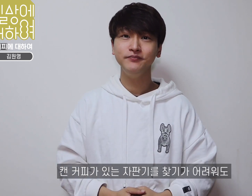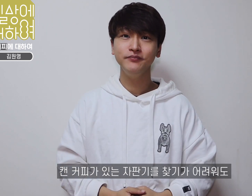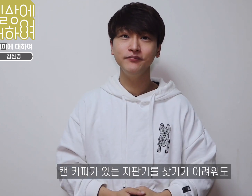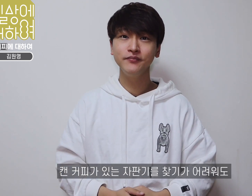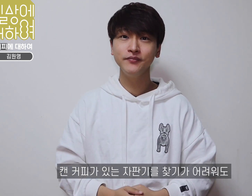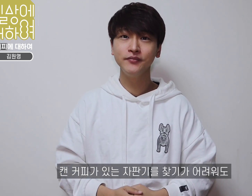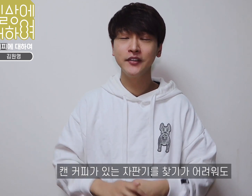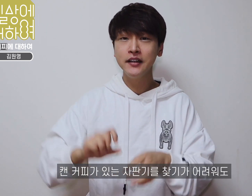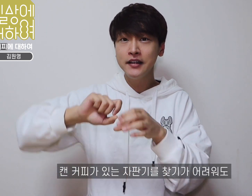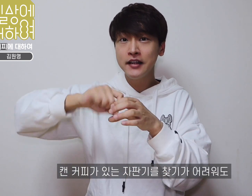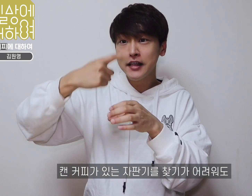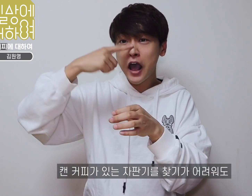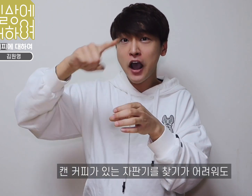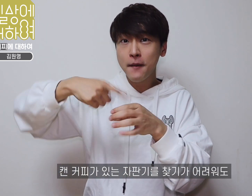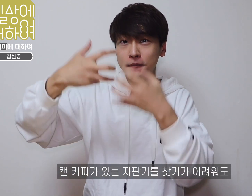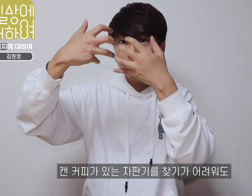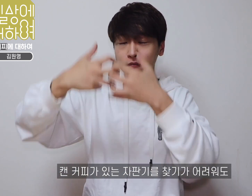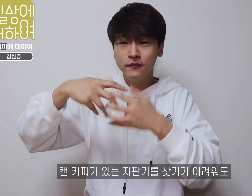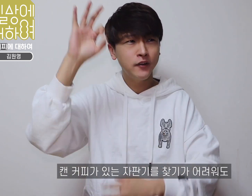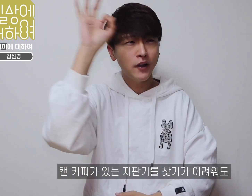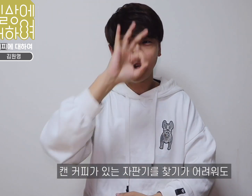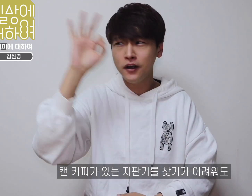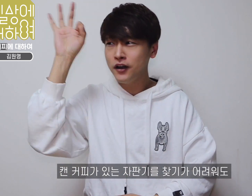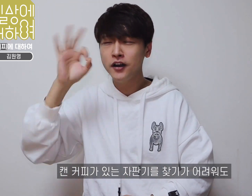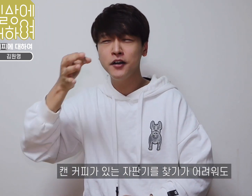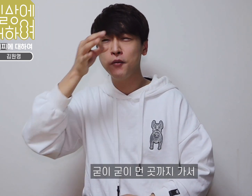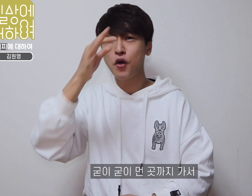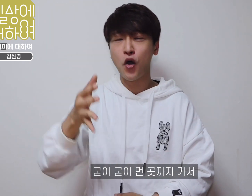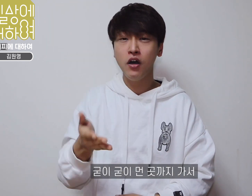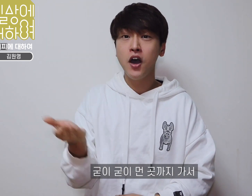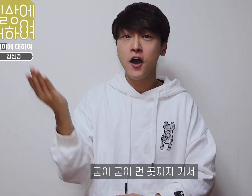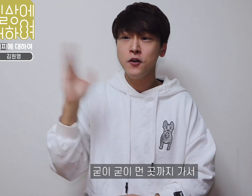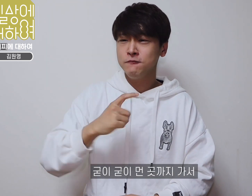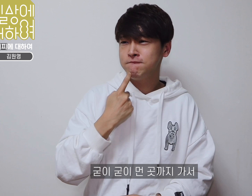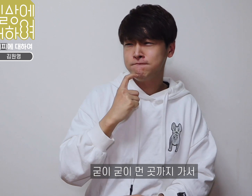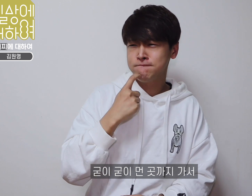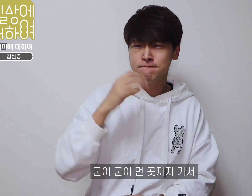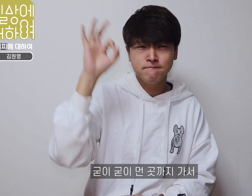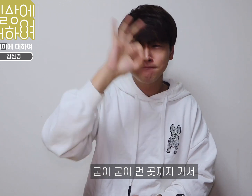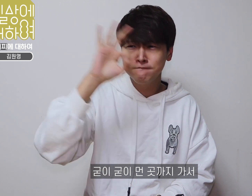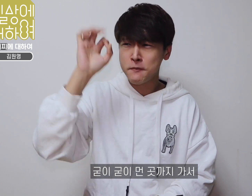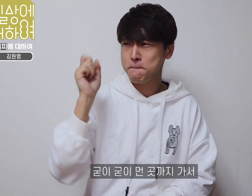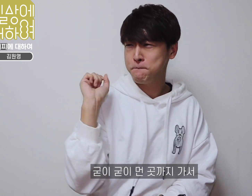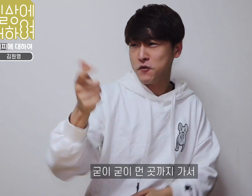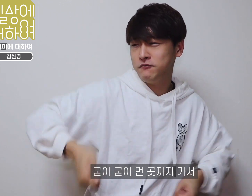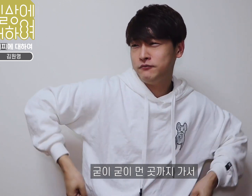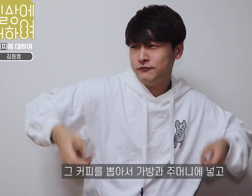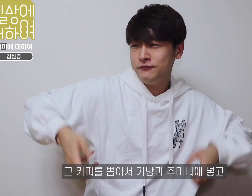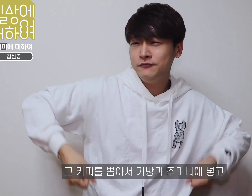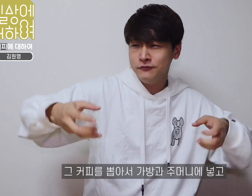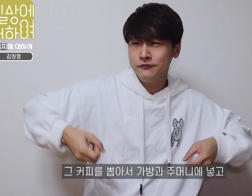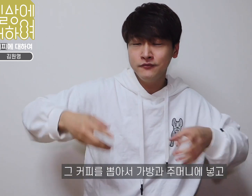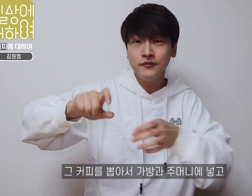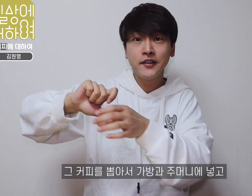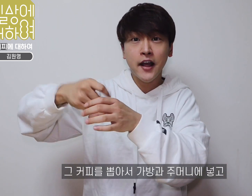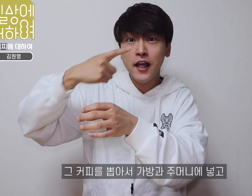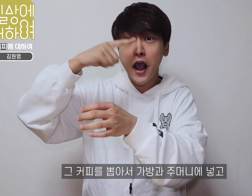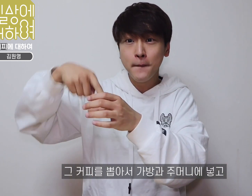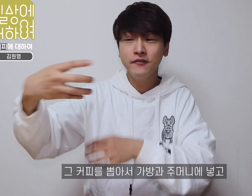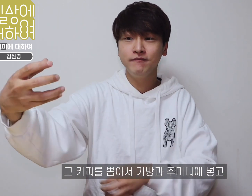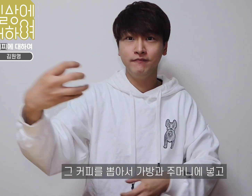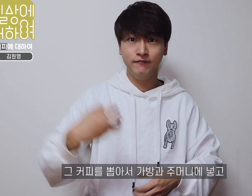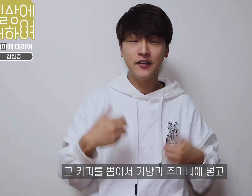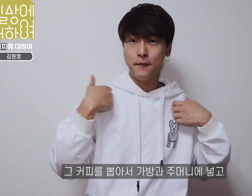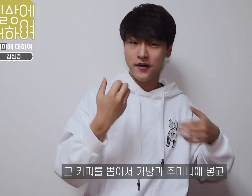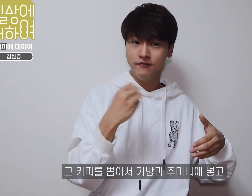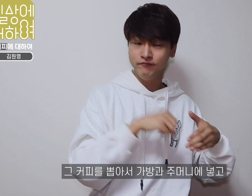캔커피가 있는 자판기를 찾기가 어려워도 굳이 먼 곳까지 가서 그 커피를 뽑아서